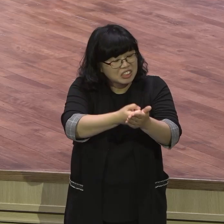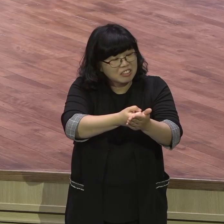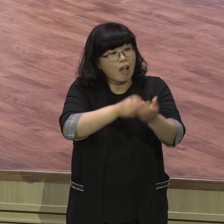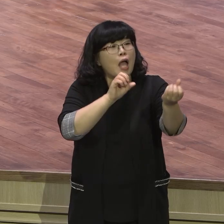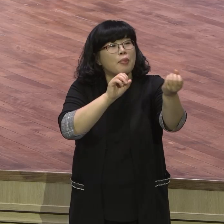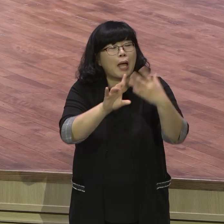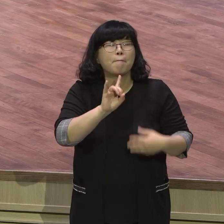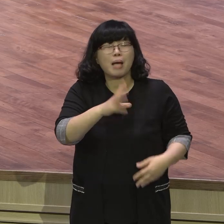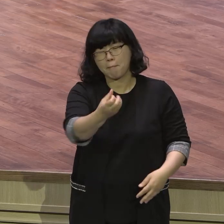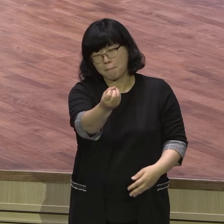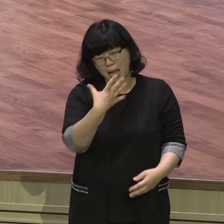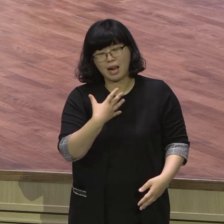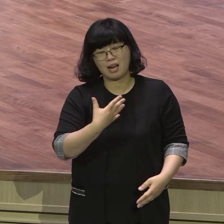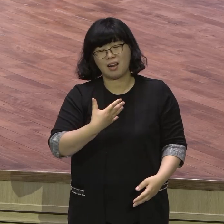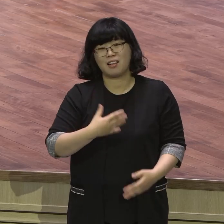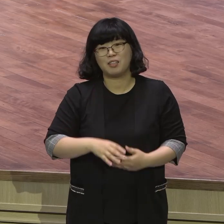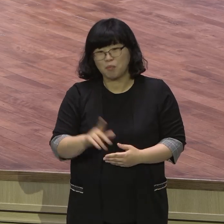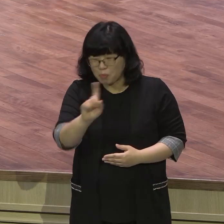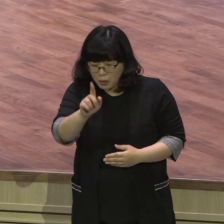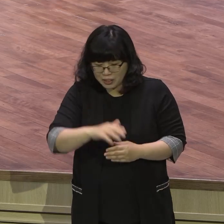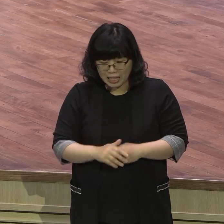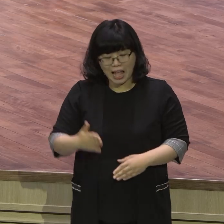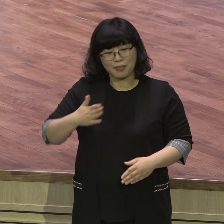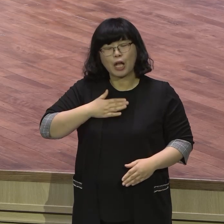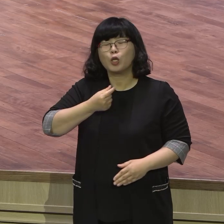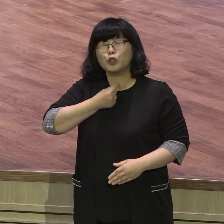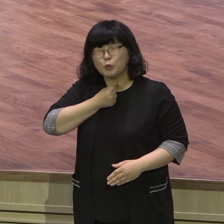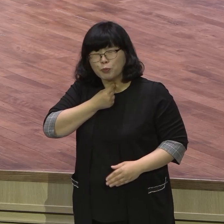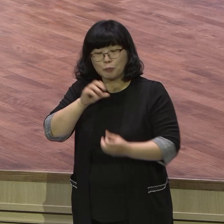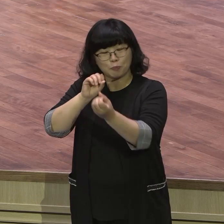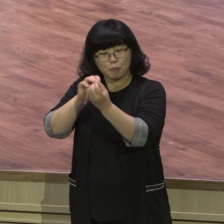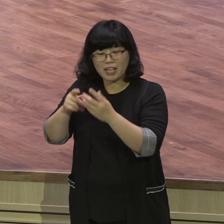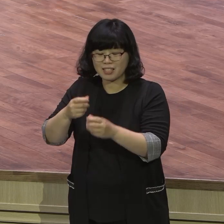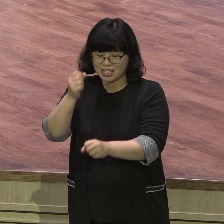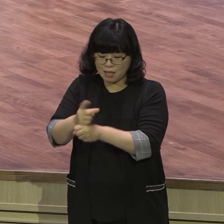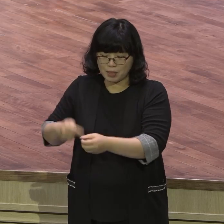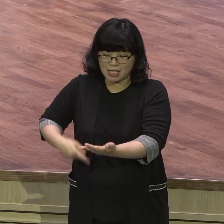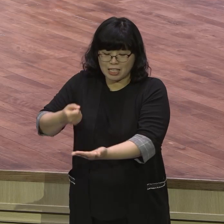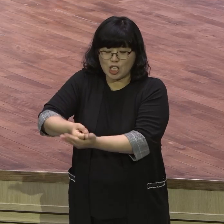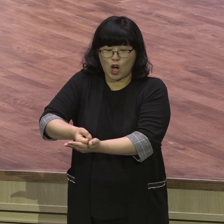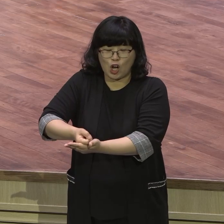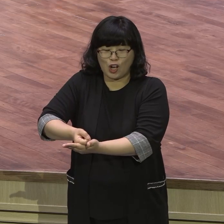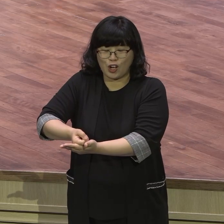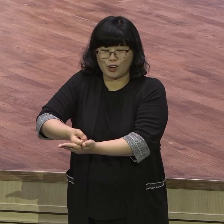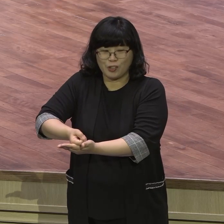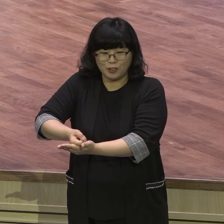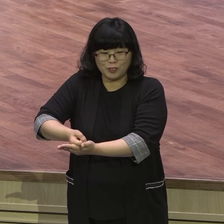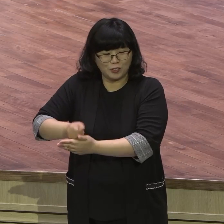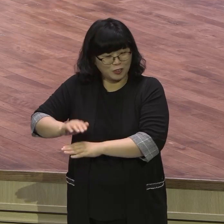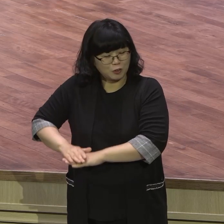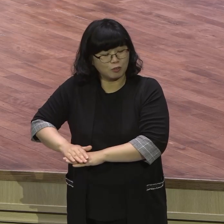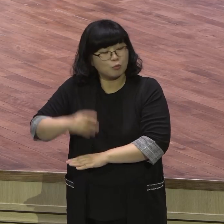그러니까 주로 자신이 듣고 싶은 이 대답을 미리 정해놓고 상대에게 물어보는 거다 답 정